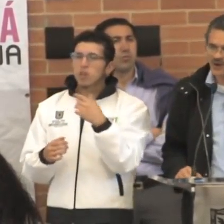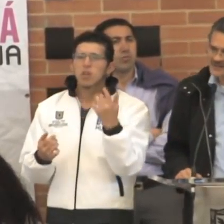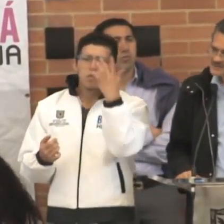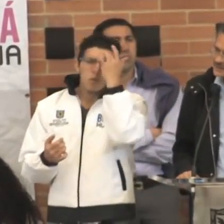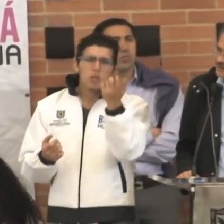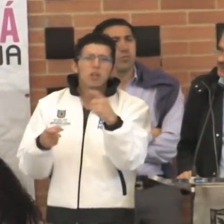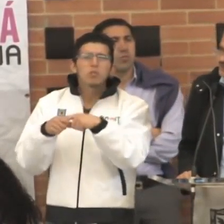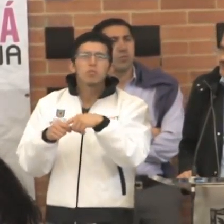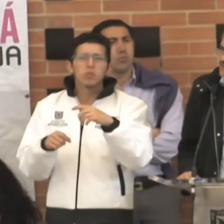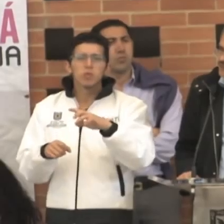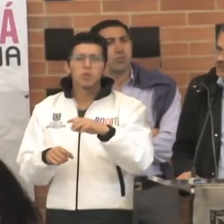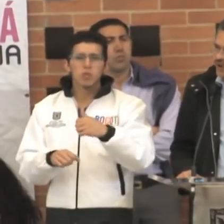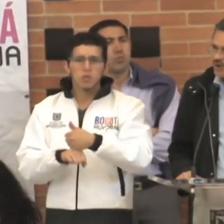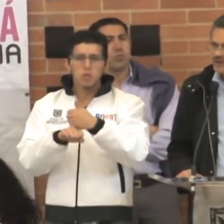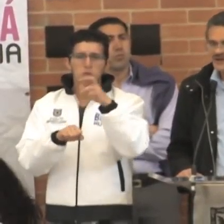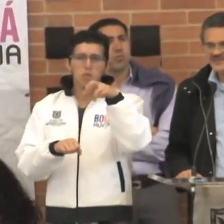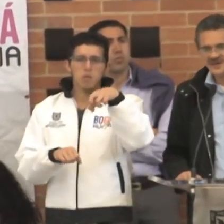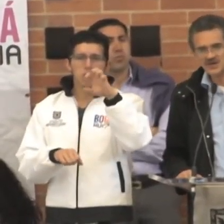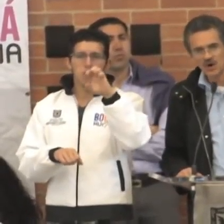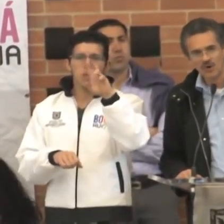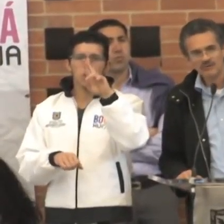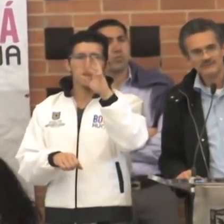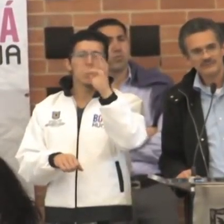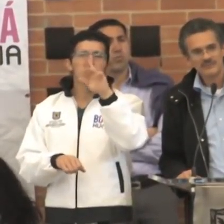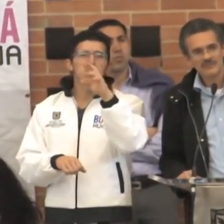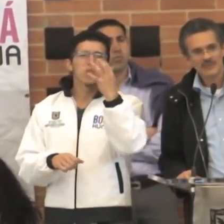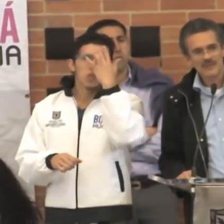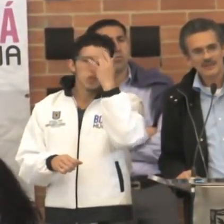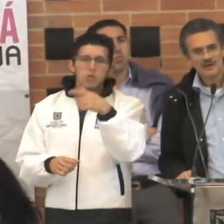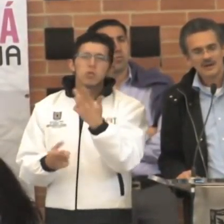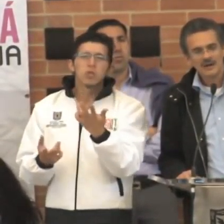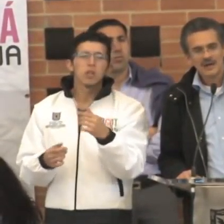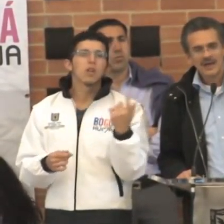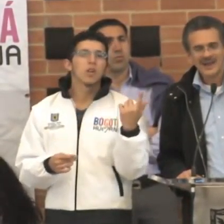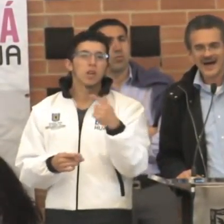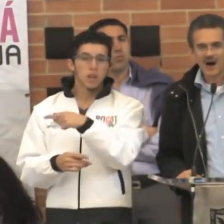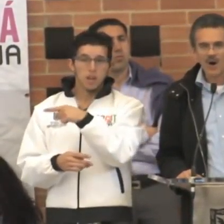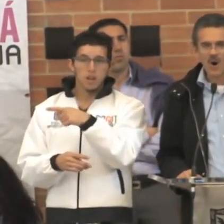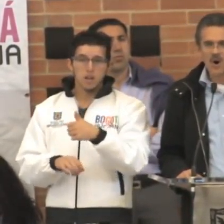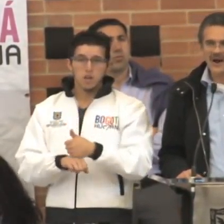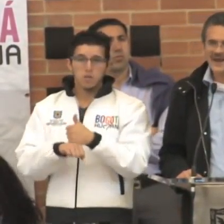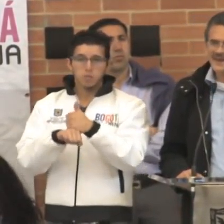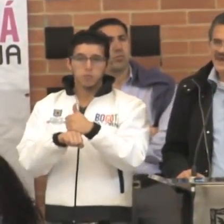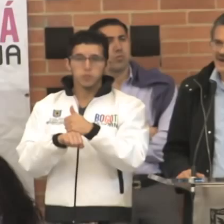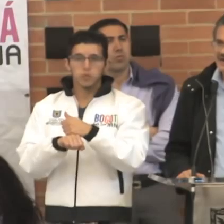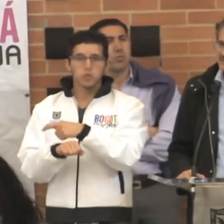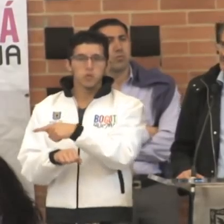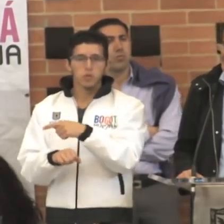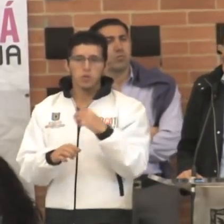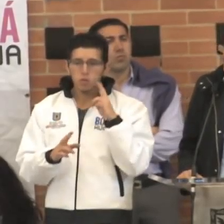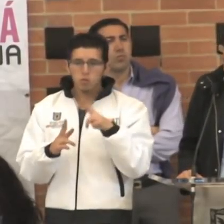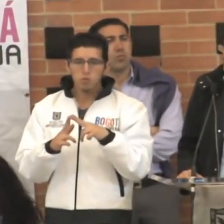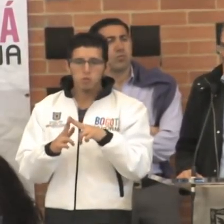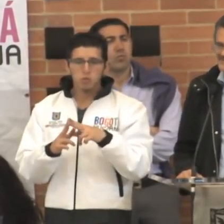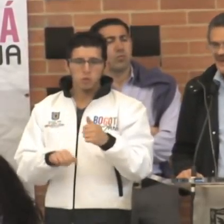Jorge Rojas fundó y dirigió la ONG